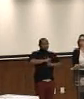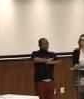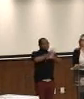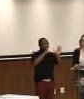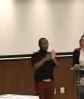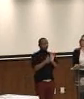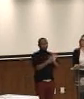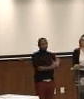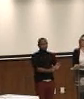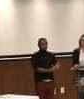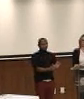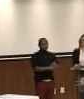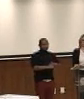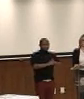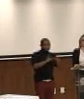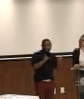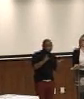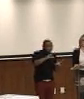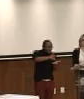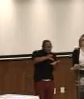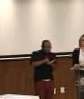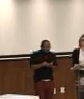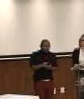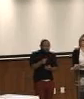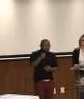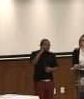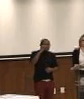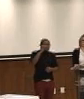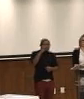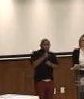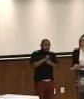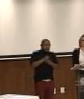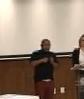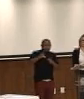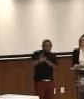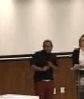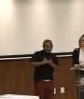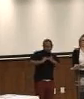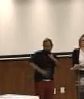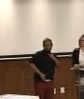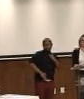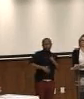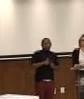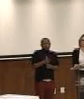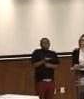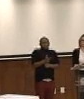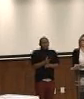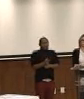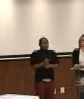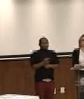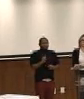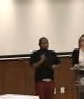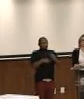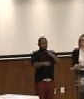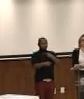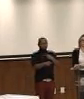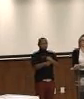Mas aqueles campi que têm menos de 5 anos, não há nenhuma contradição, não há